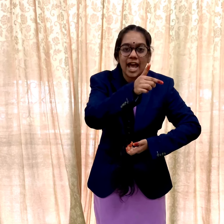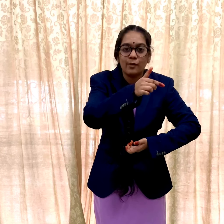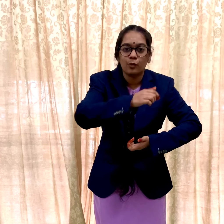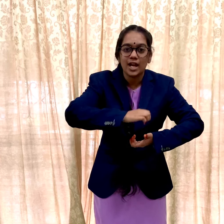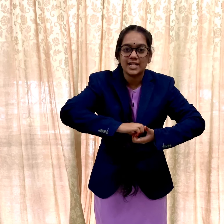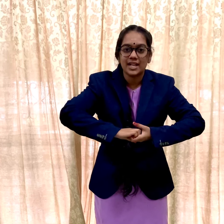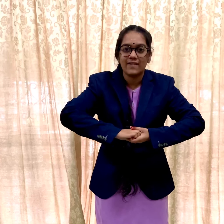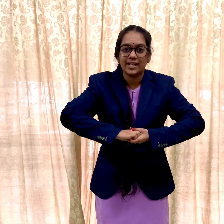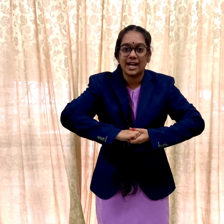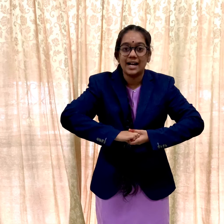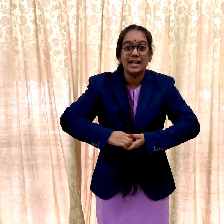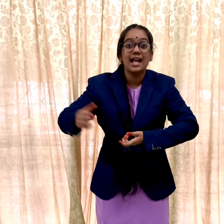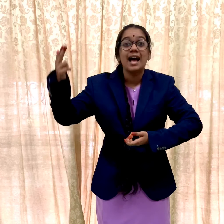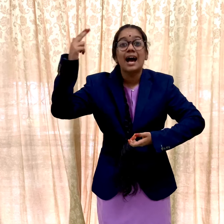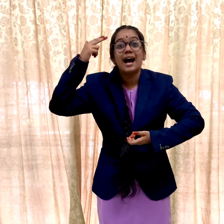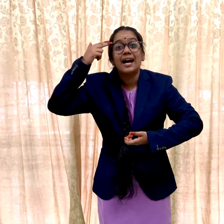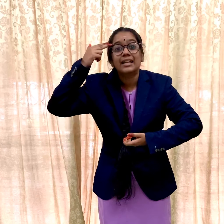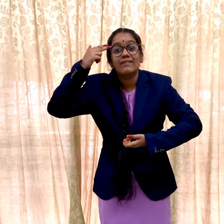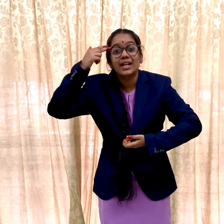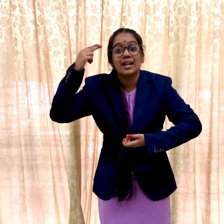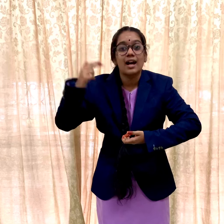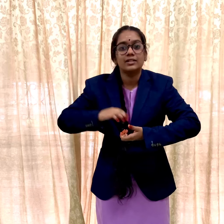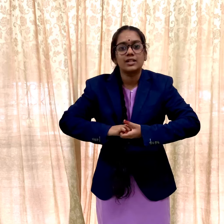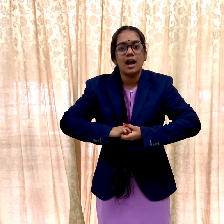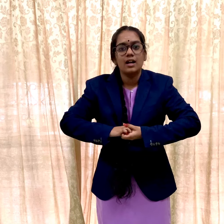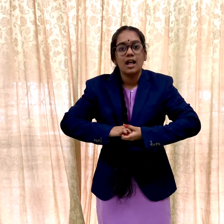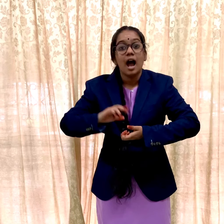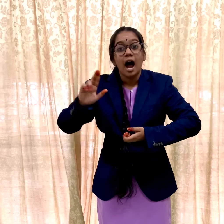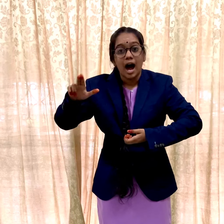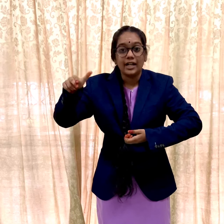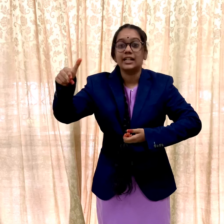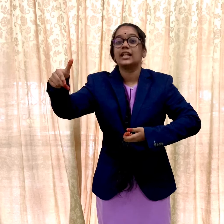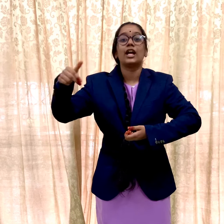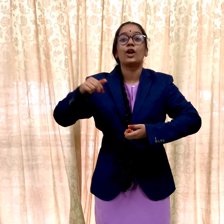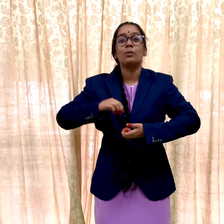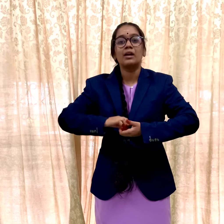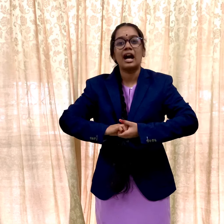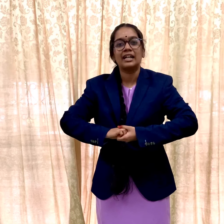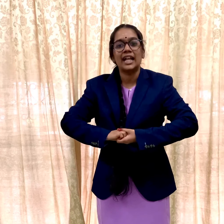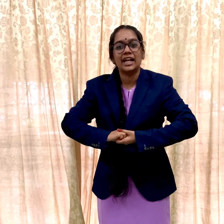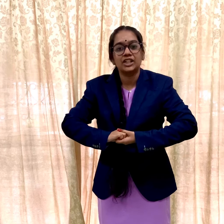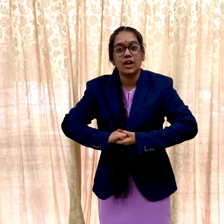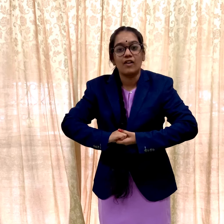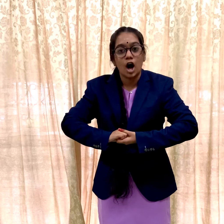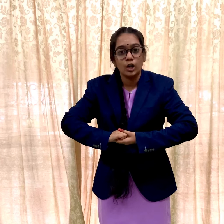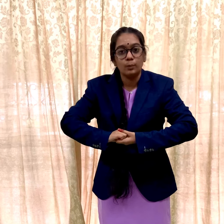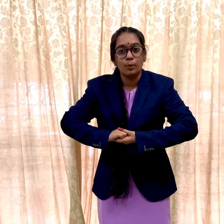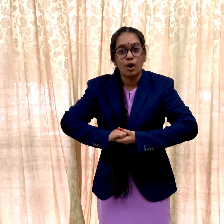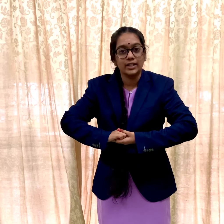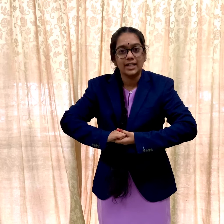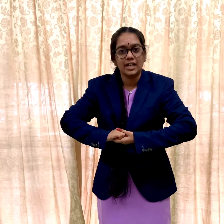உளஜவர்கள் அரிமின்னாற்றால் அண்ணியரும் கண்டேற்ற வாழும் போது.